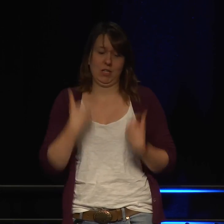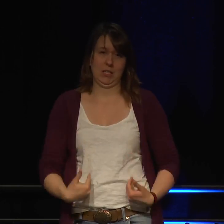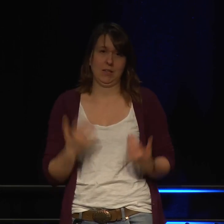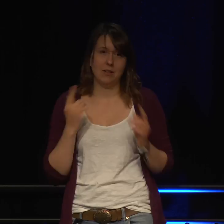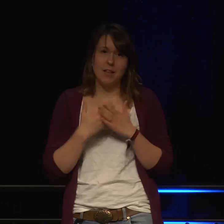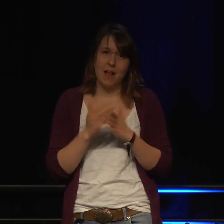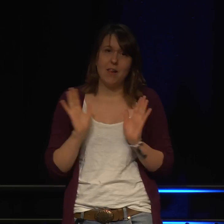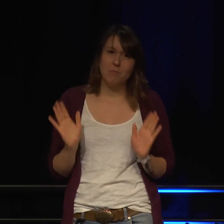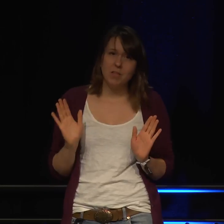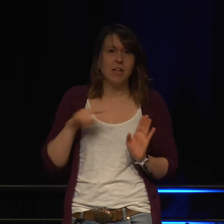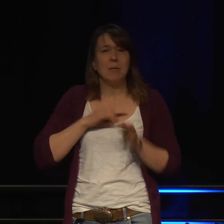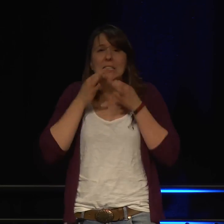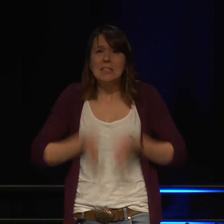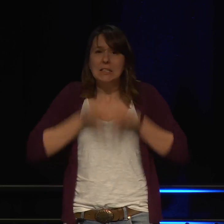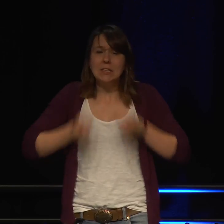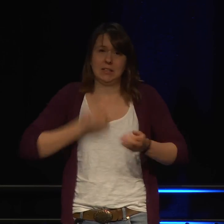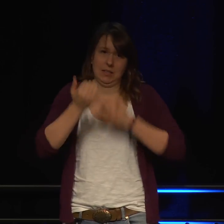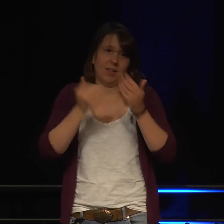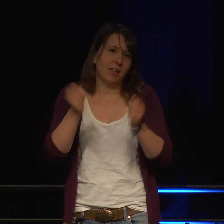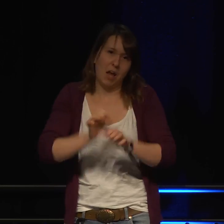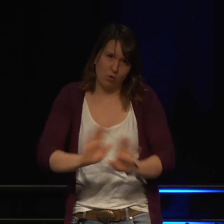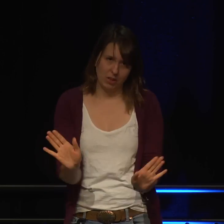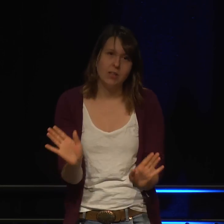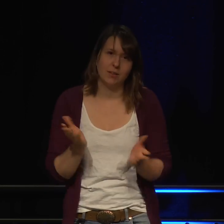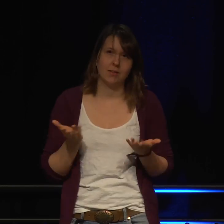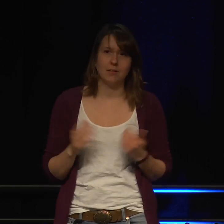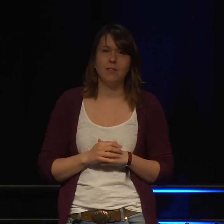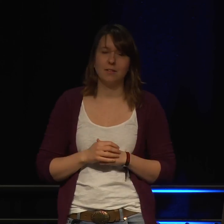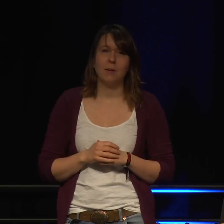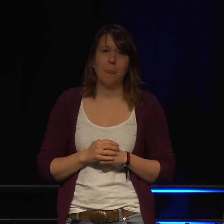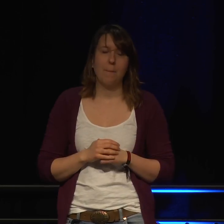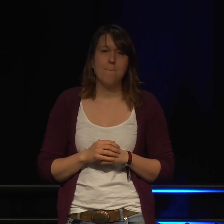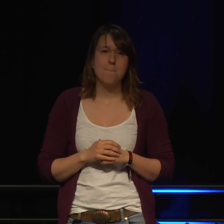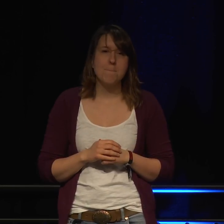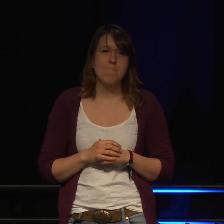experta en seguridad en IT, así que no esperéis que vaya a ver los detalles.